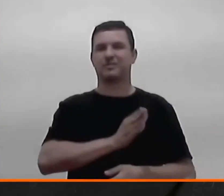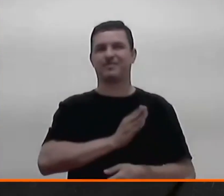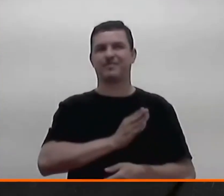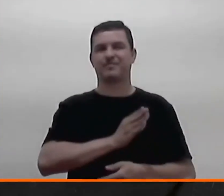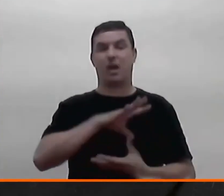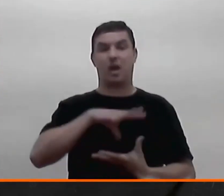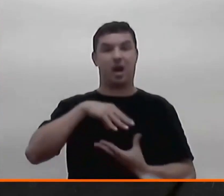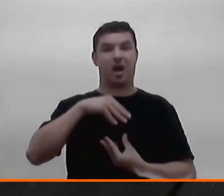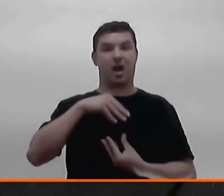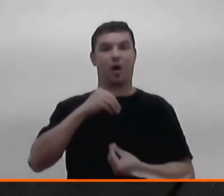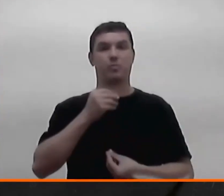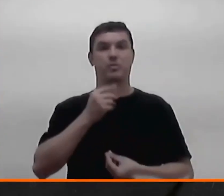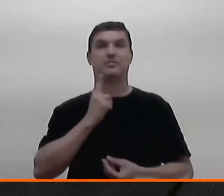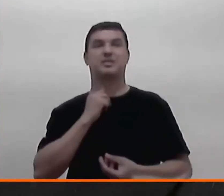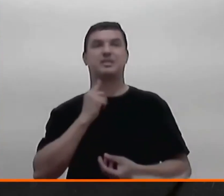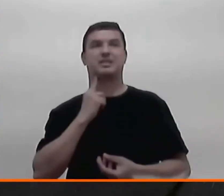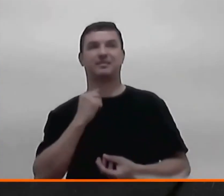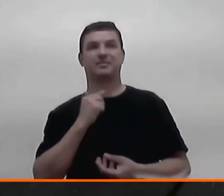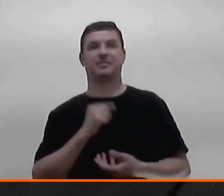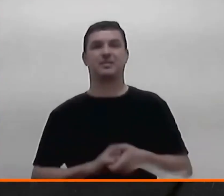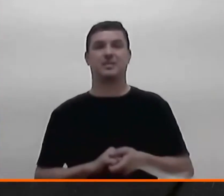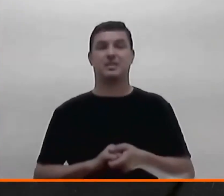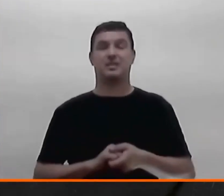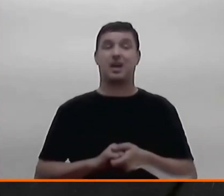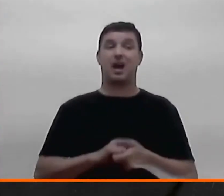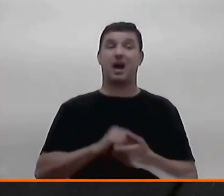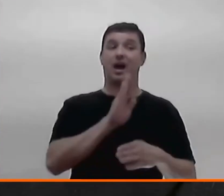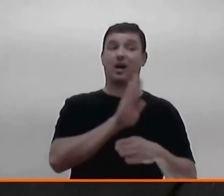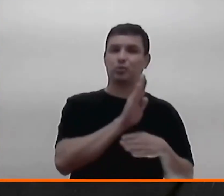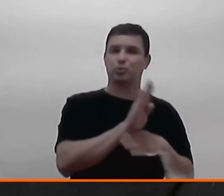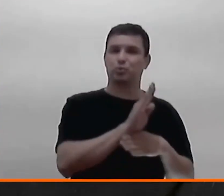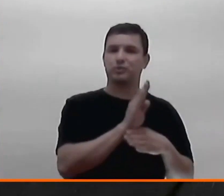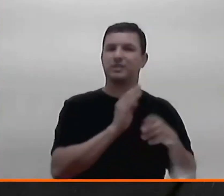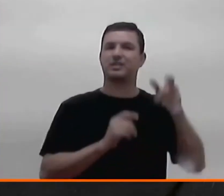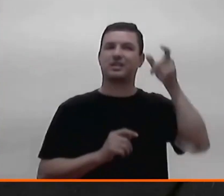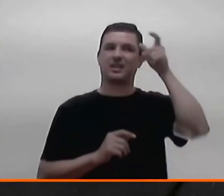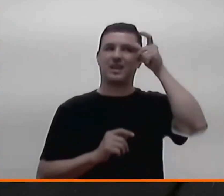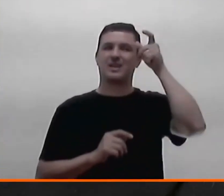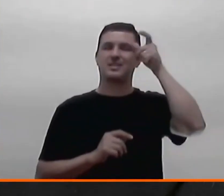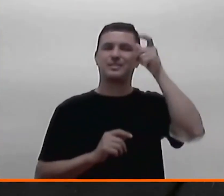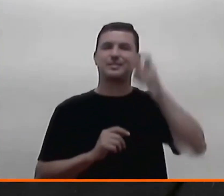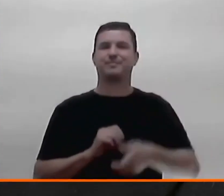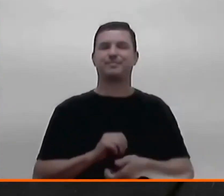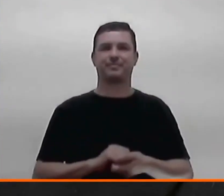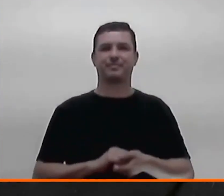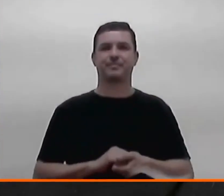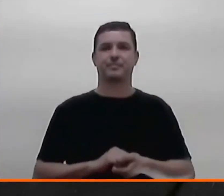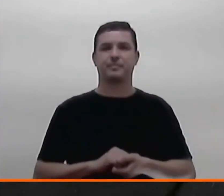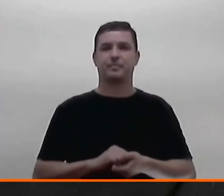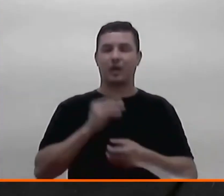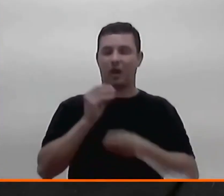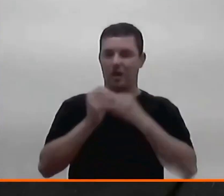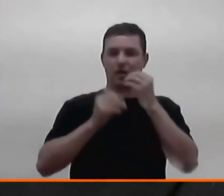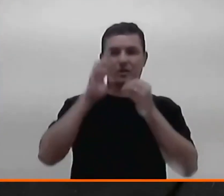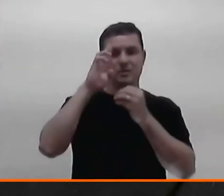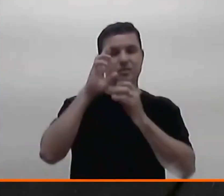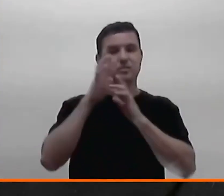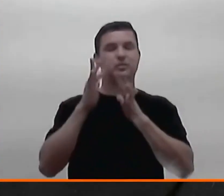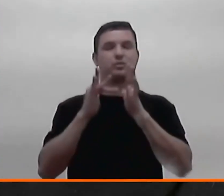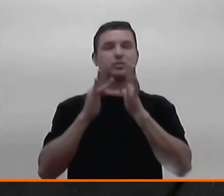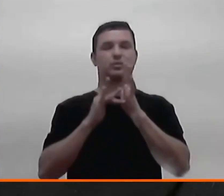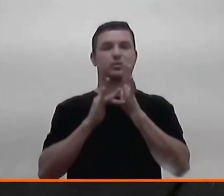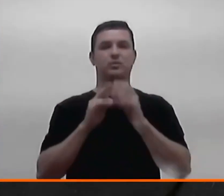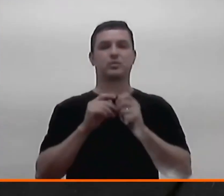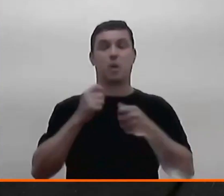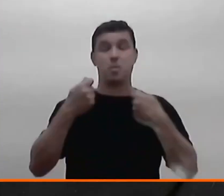o Satanás. Ó Senhor Jesus! Ó Senhor Jesus! Precisamos também derrotar